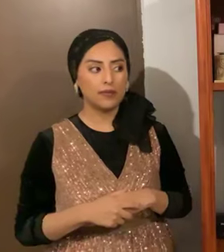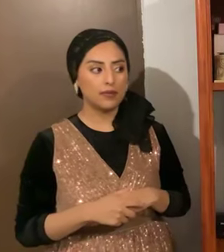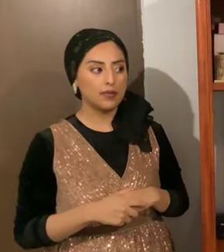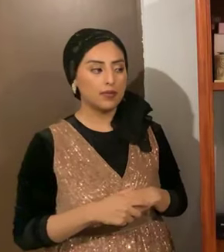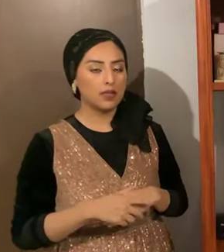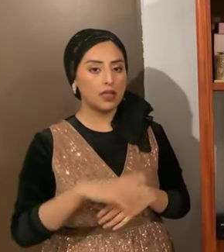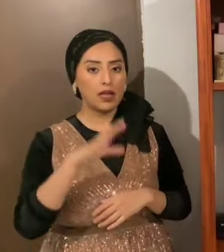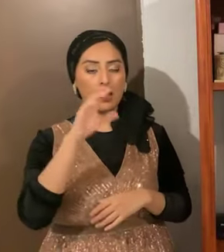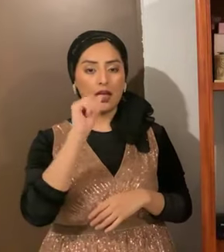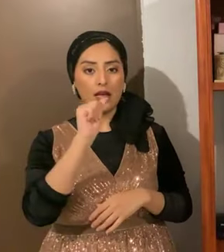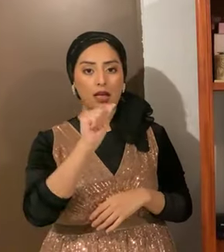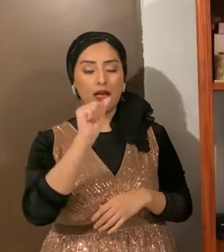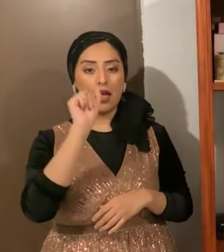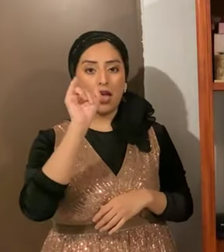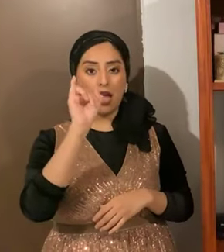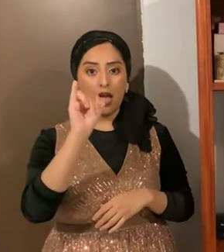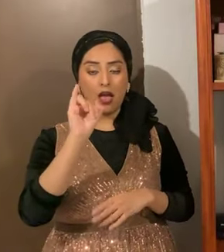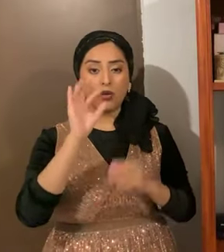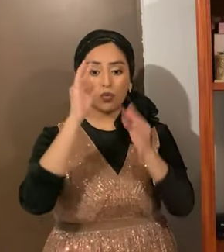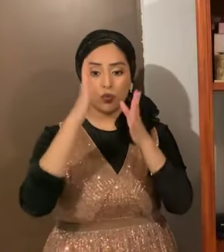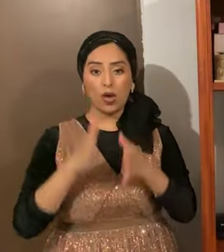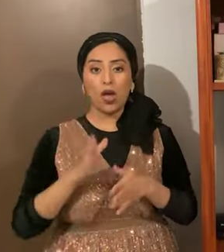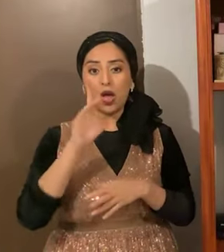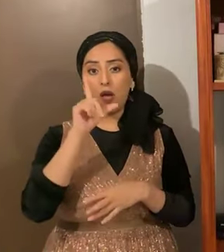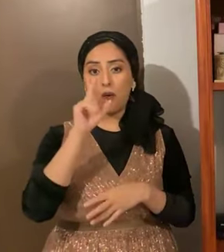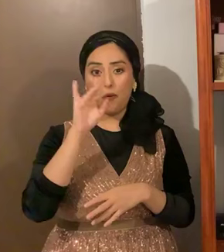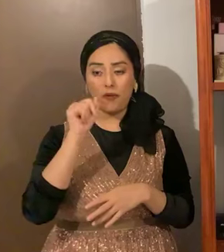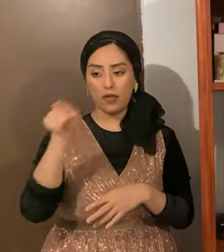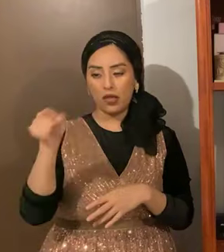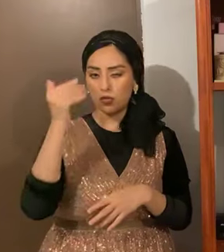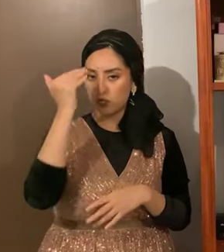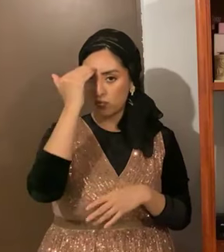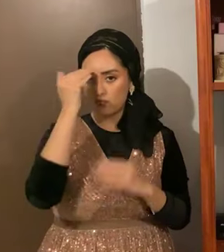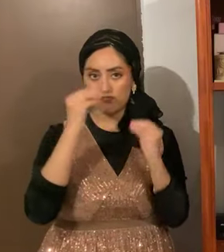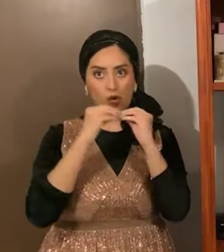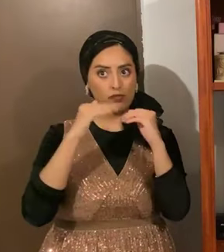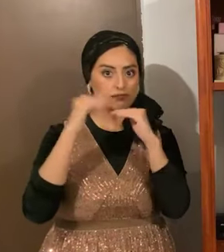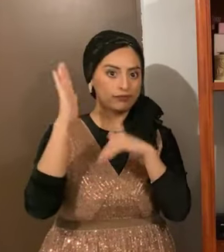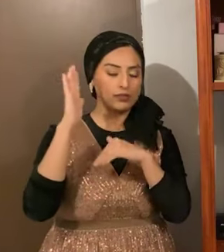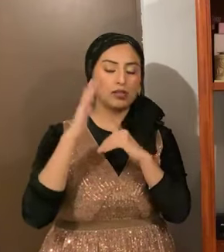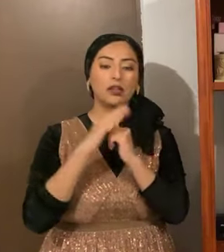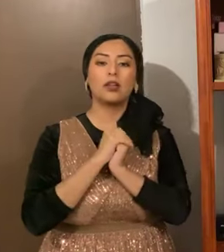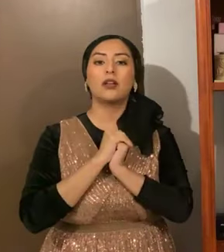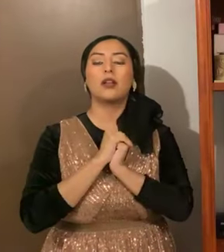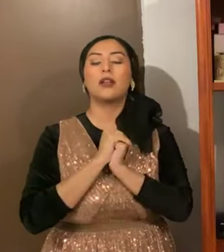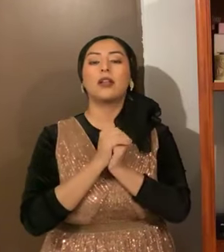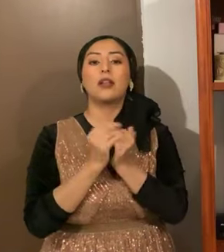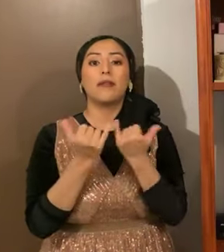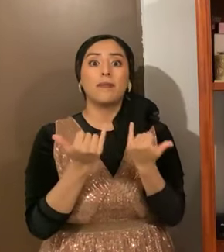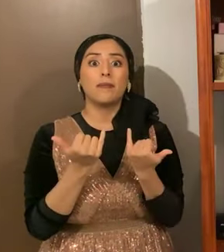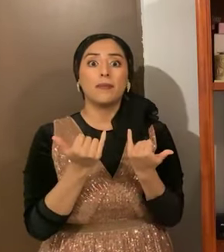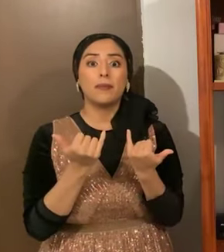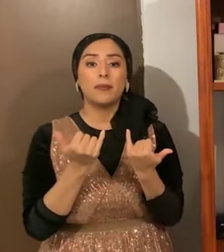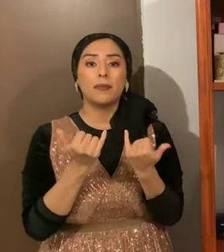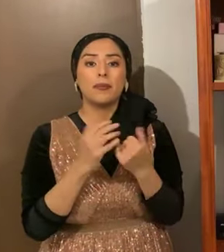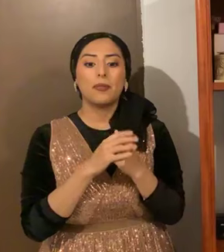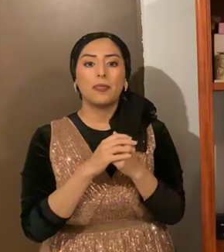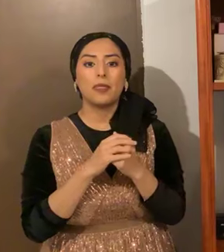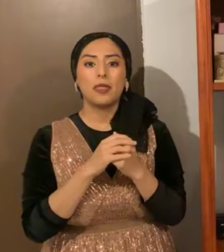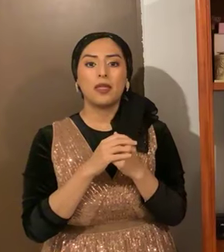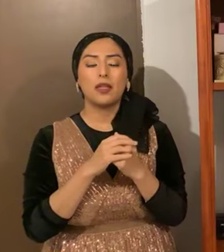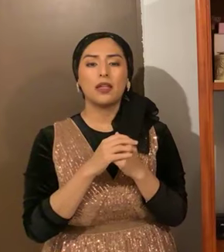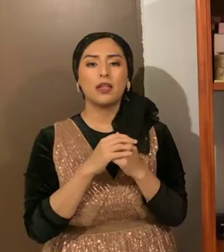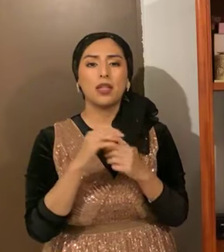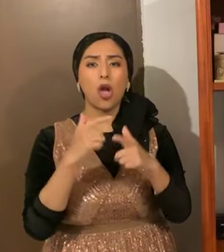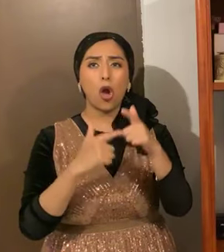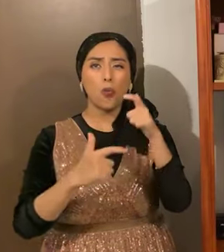La inteligencia artificial, el Rey Luis Cervantes es el que más sabe de todo esto. Ahorita son